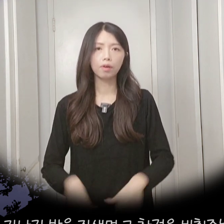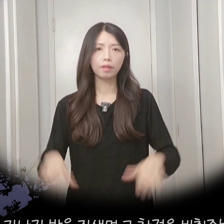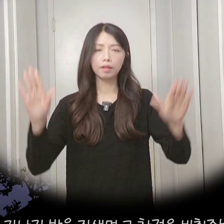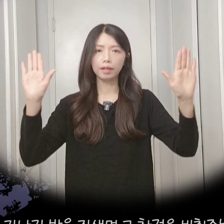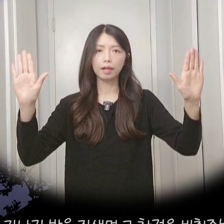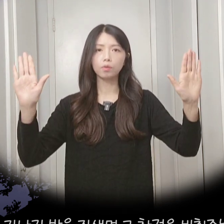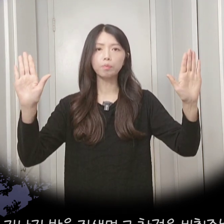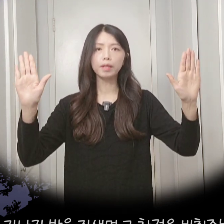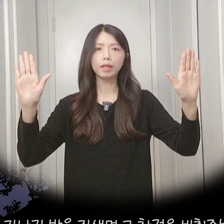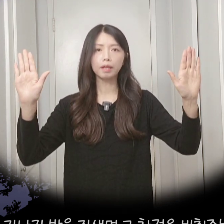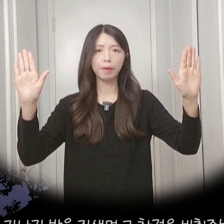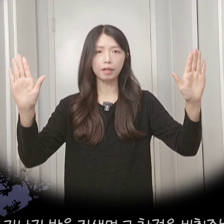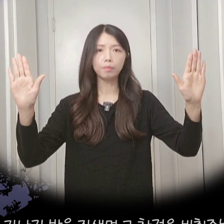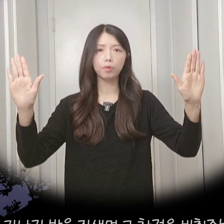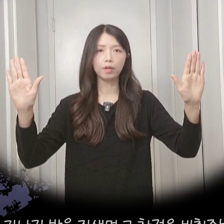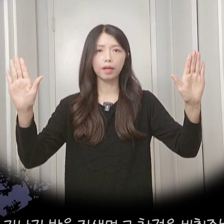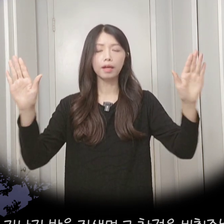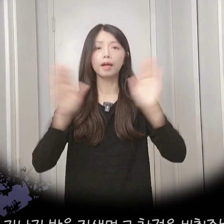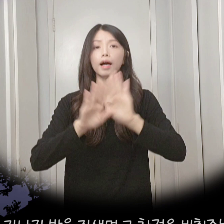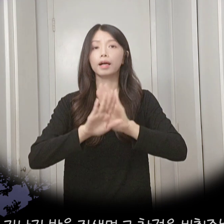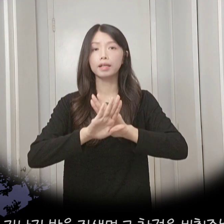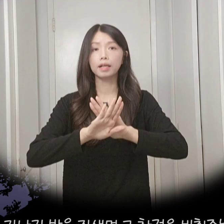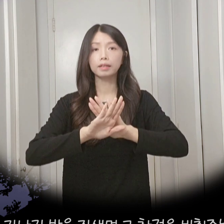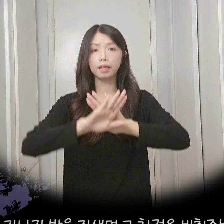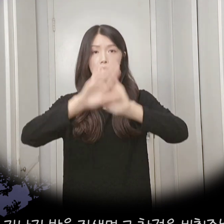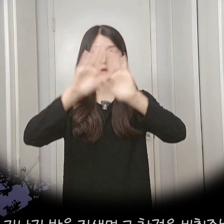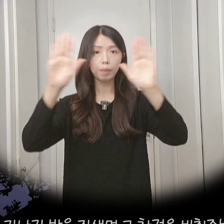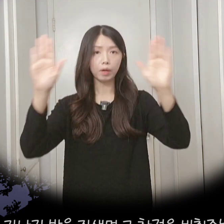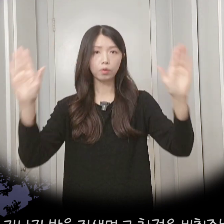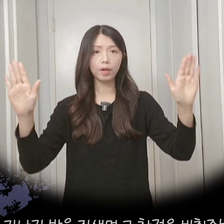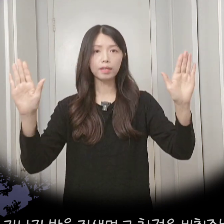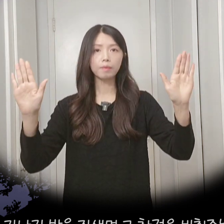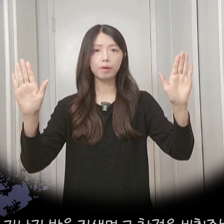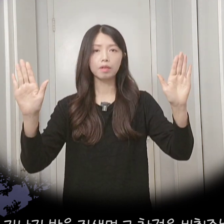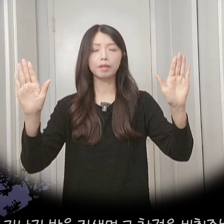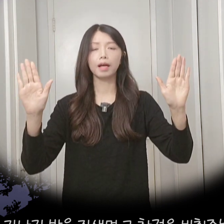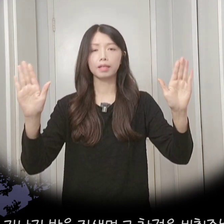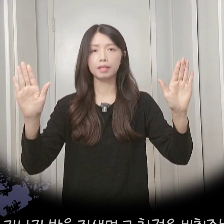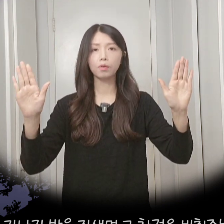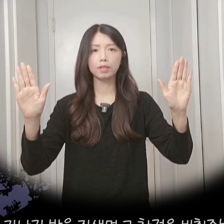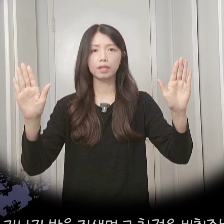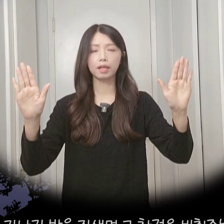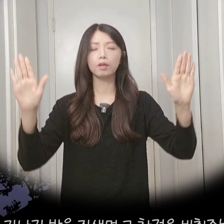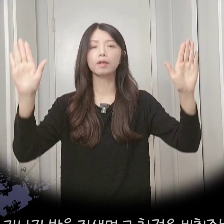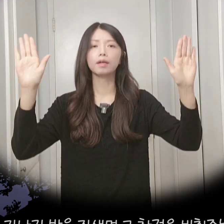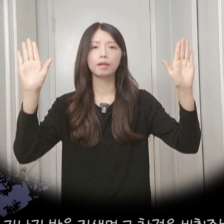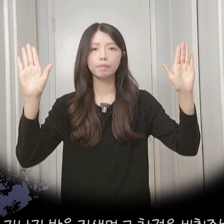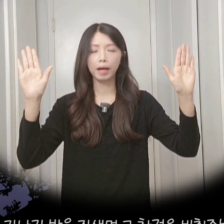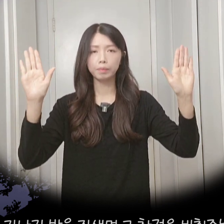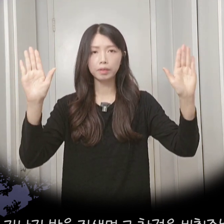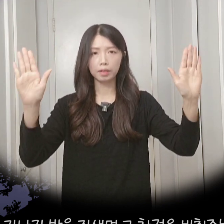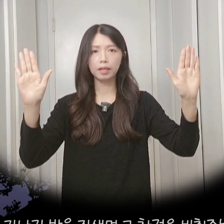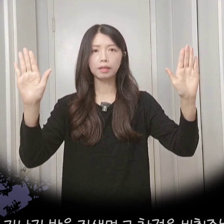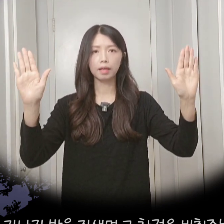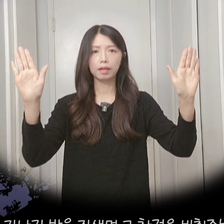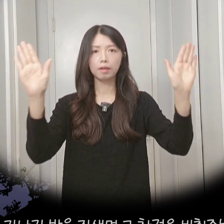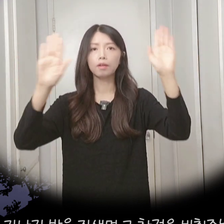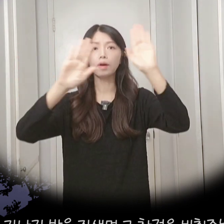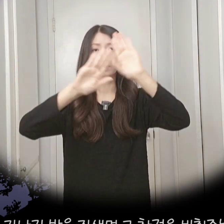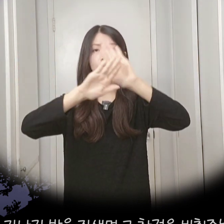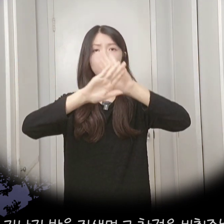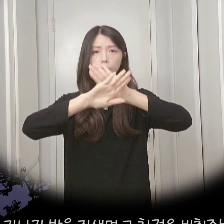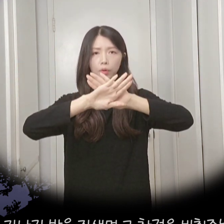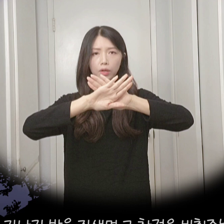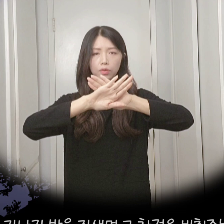뜻의 수어는 양 손바닥이 밖을 보이게 아까 이 상태에서 밖으로 활짝 벌리면 낮이라고 했잖아요. 밤은 이